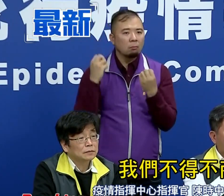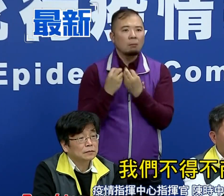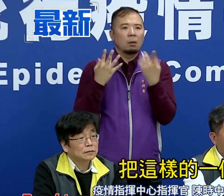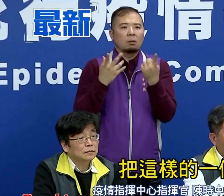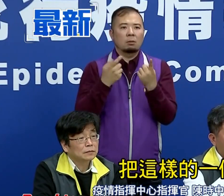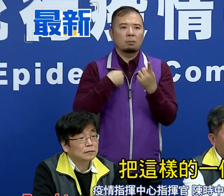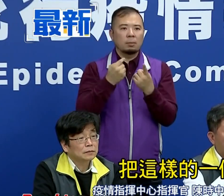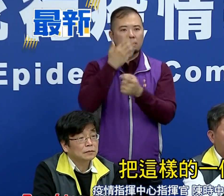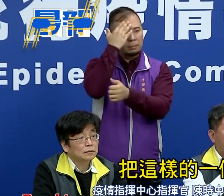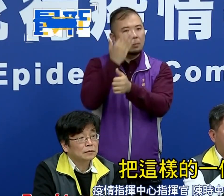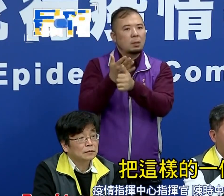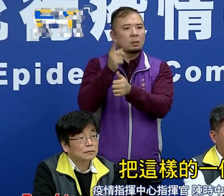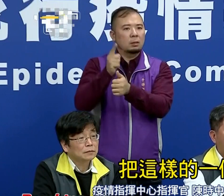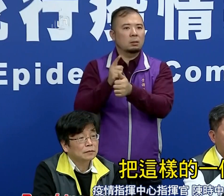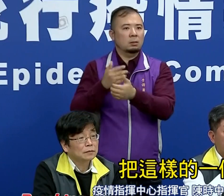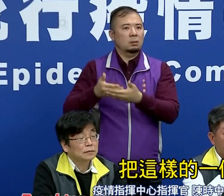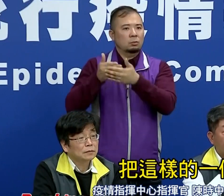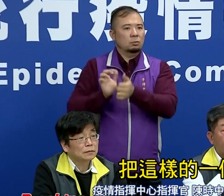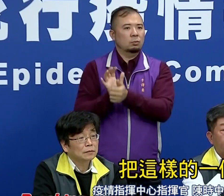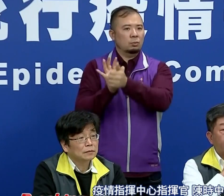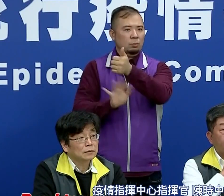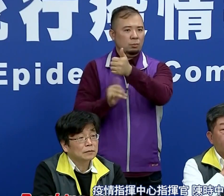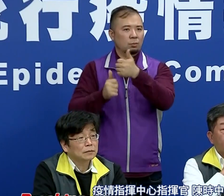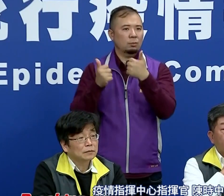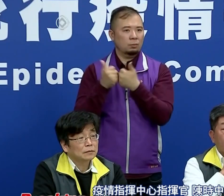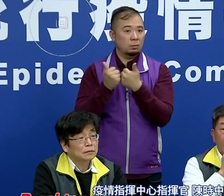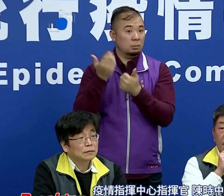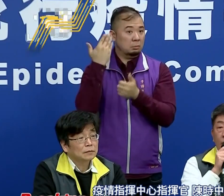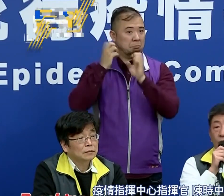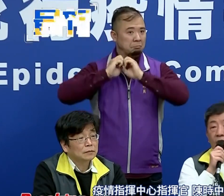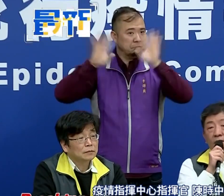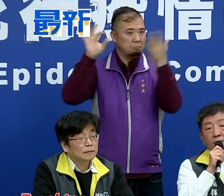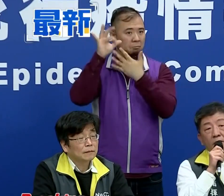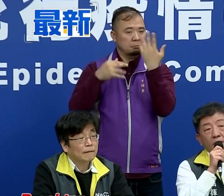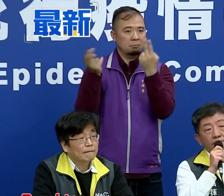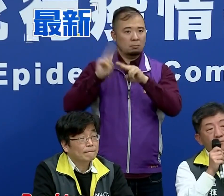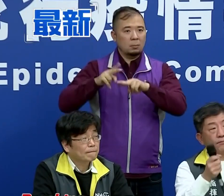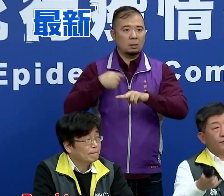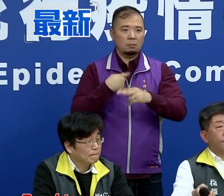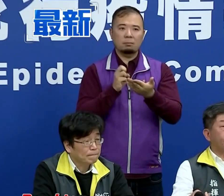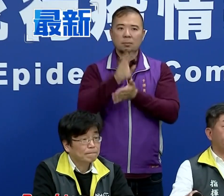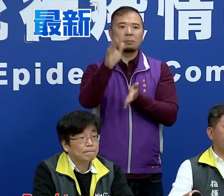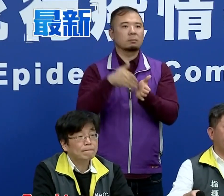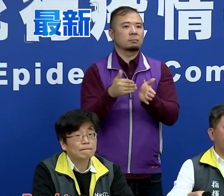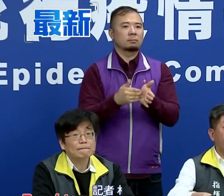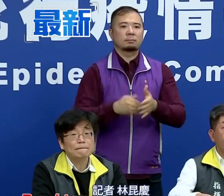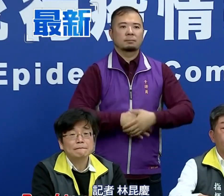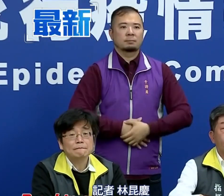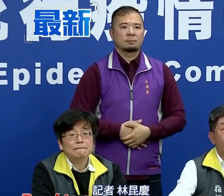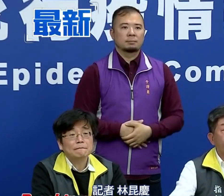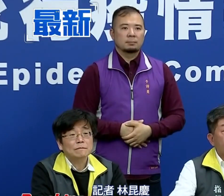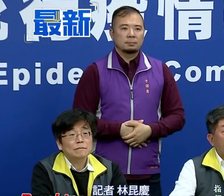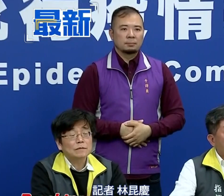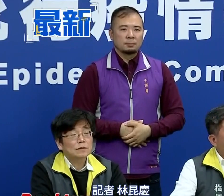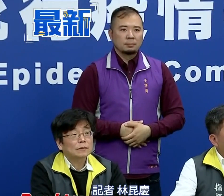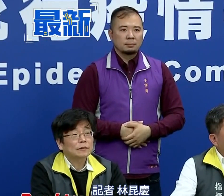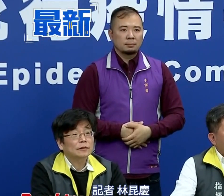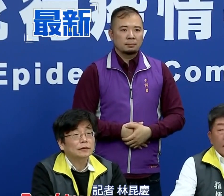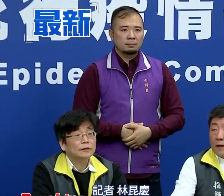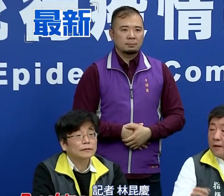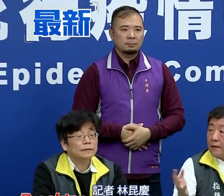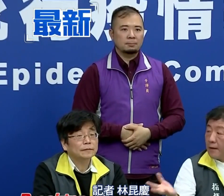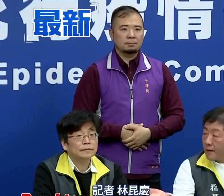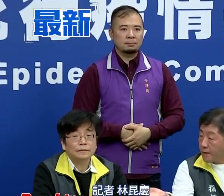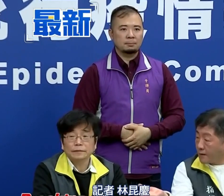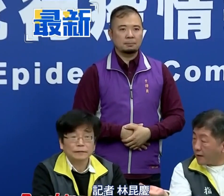会把这样的一个决定撤销。 好，那么目前针对这个陆配子女来台的管制措施呢，最新的做法是，如果没有我